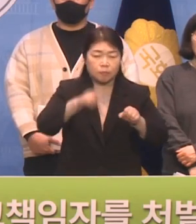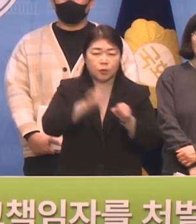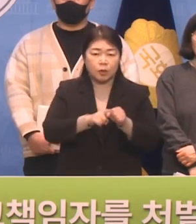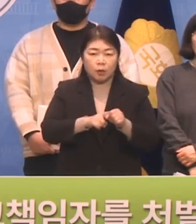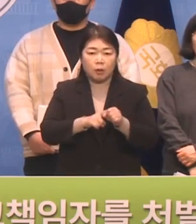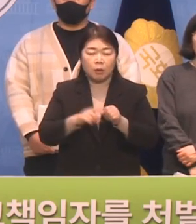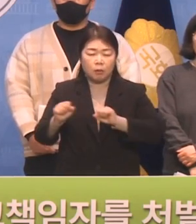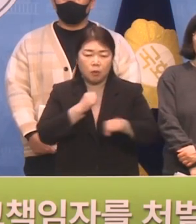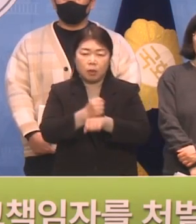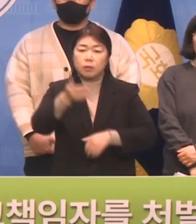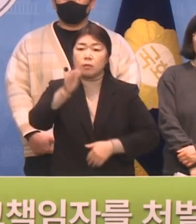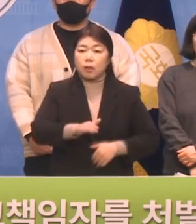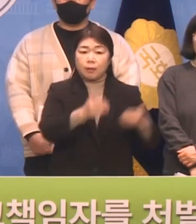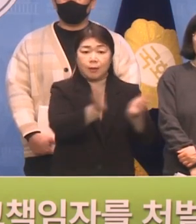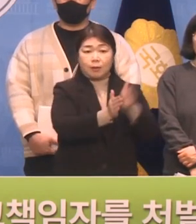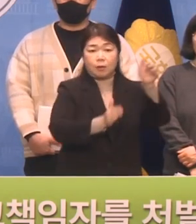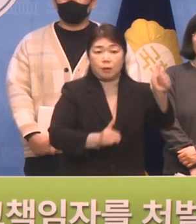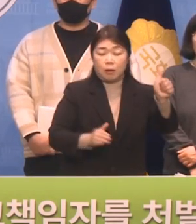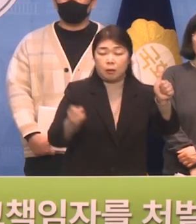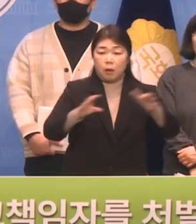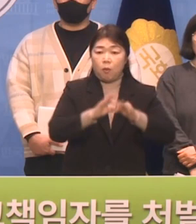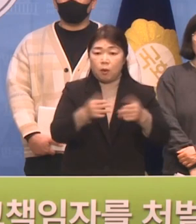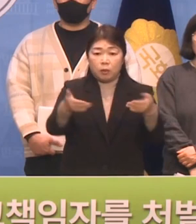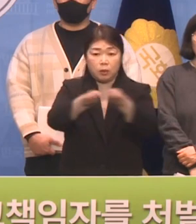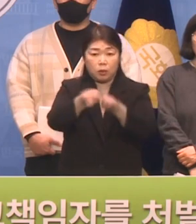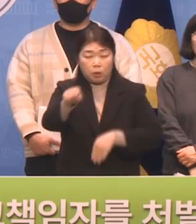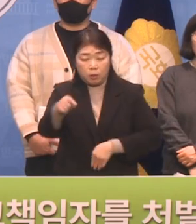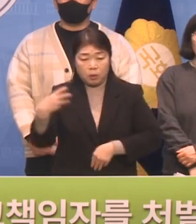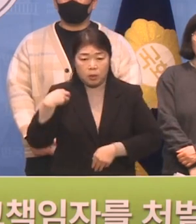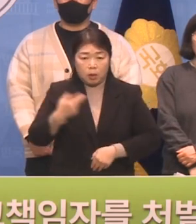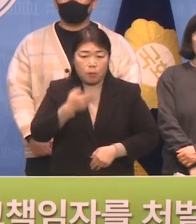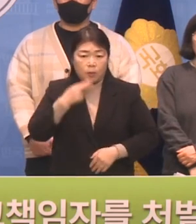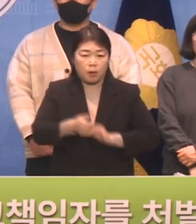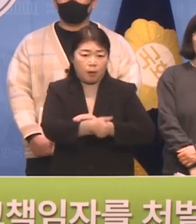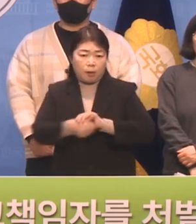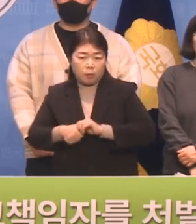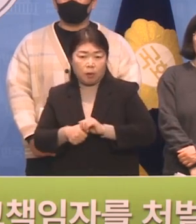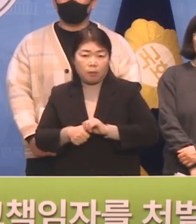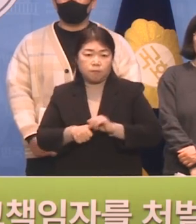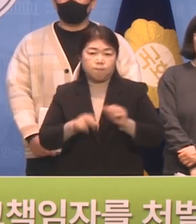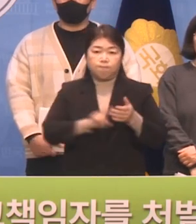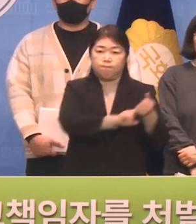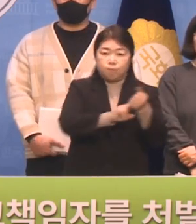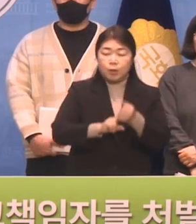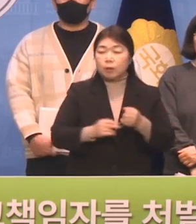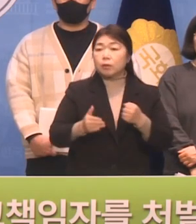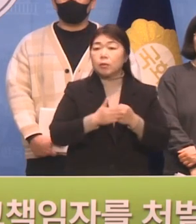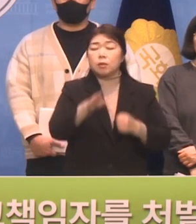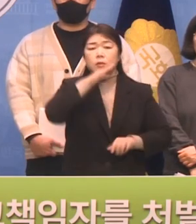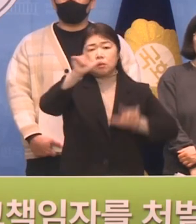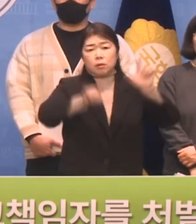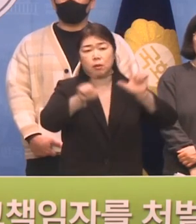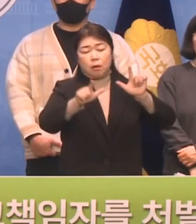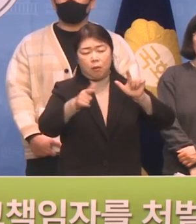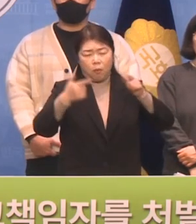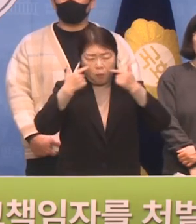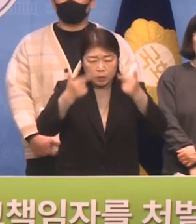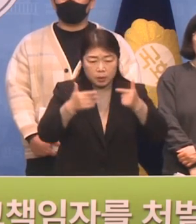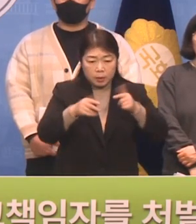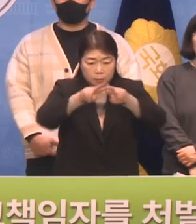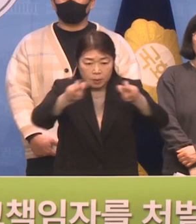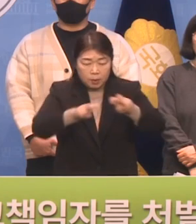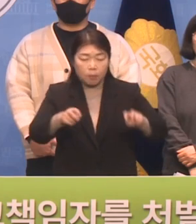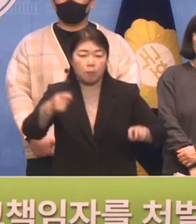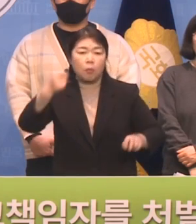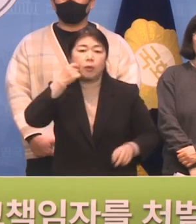하지만 단체장들과 관련 기관들의 무책임한 태도와 회피, 은폐로 인해 진실에 온전히 다가가고 있지